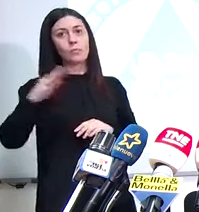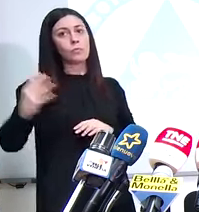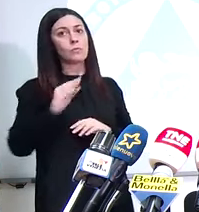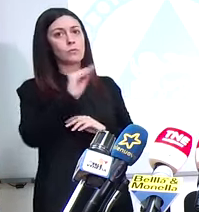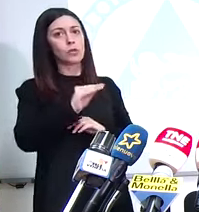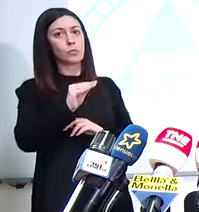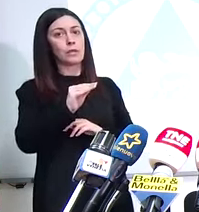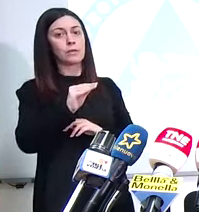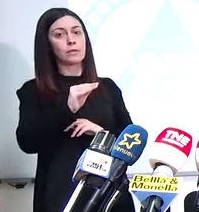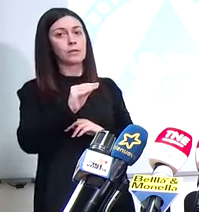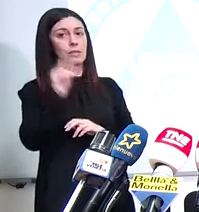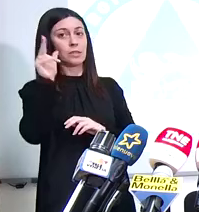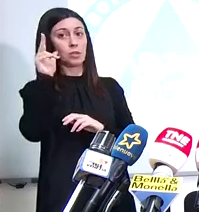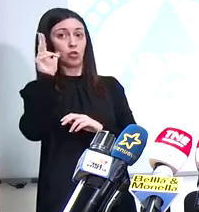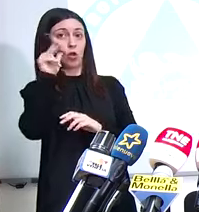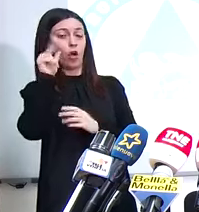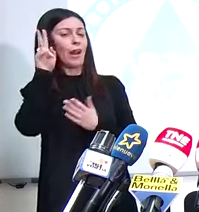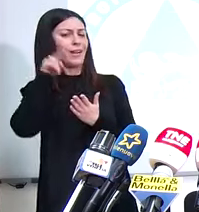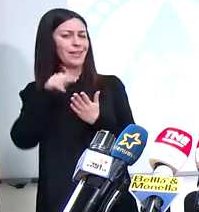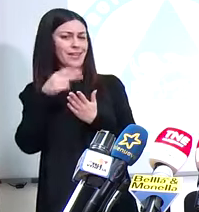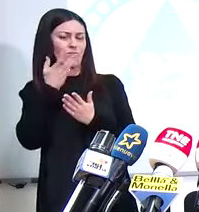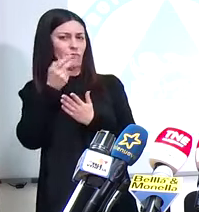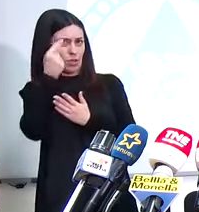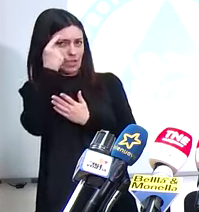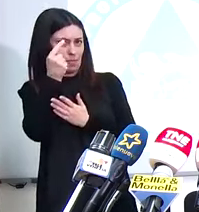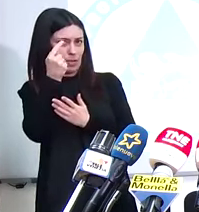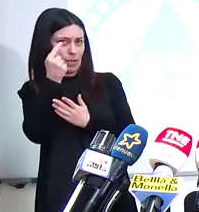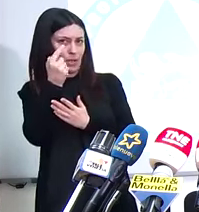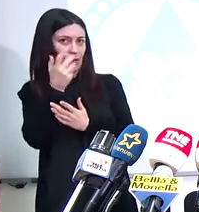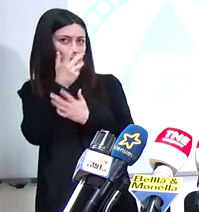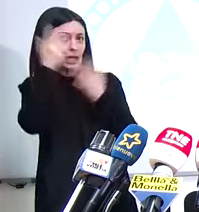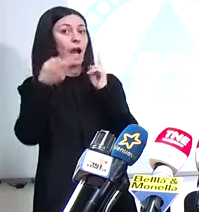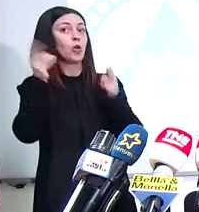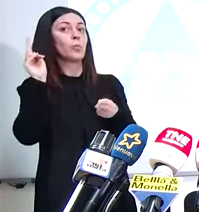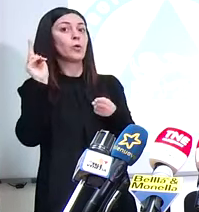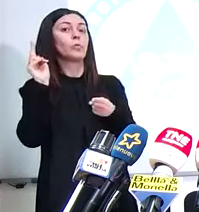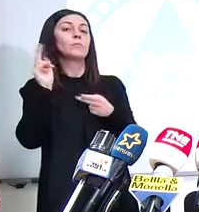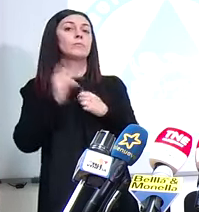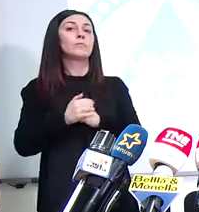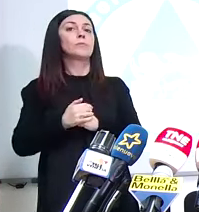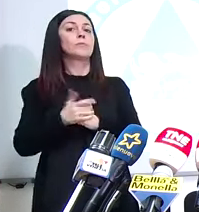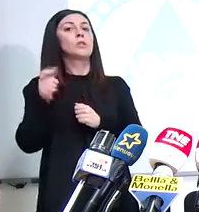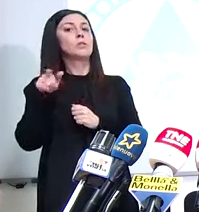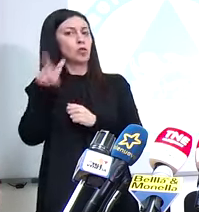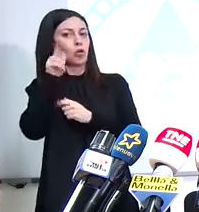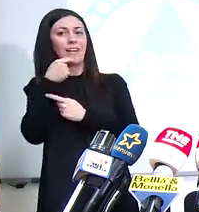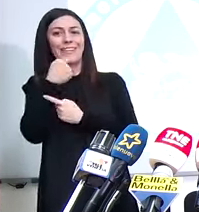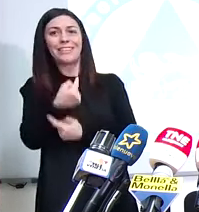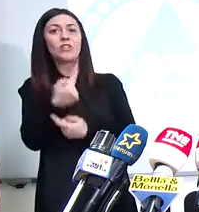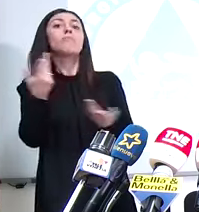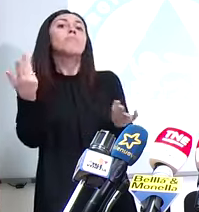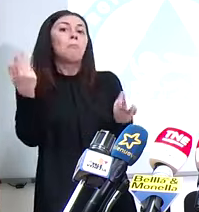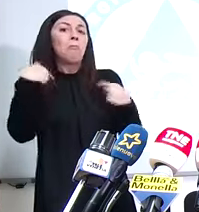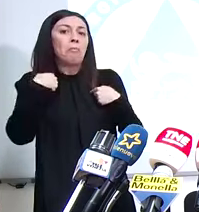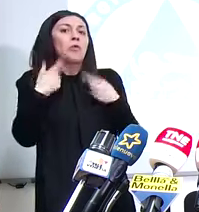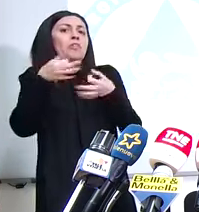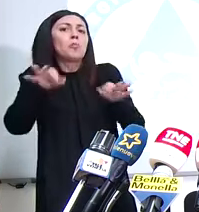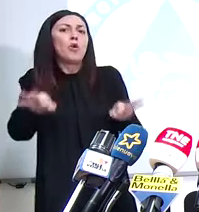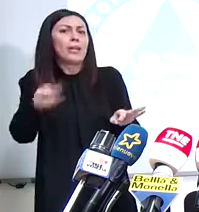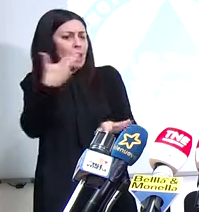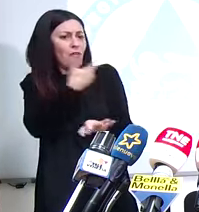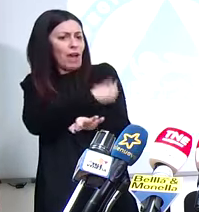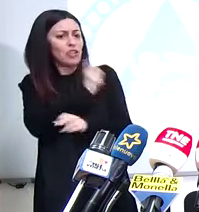lettrice sempre in tema vaccini penso marito un chiarimento perché come quello signora forse tanti altri dicono io sarei anche disposto a pagarne il vaccino purché me lo